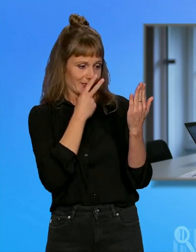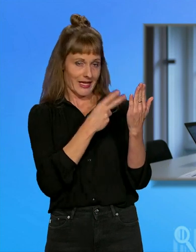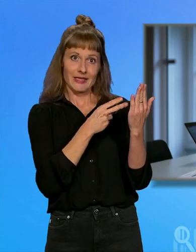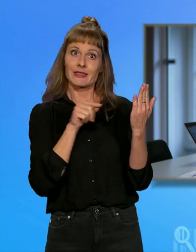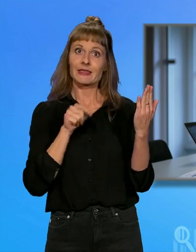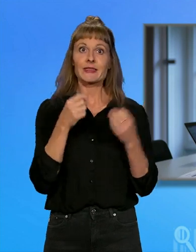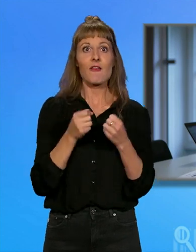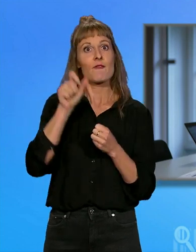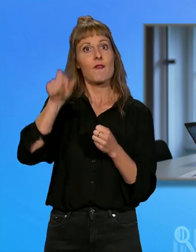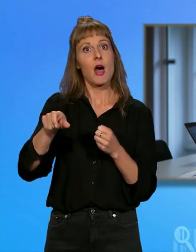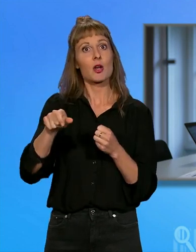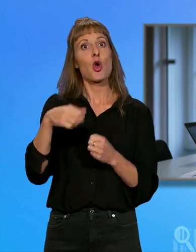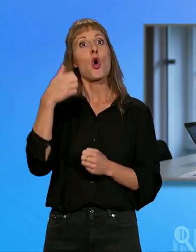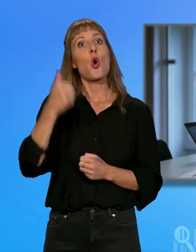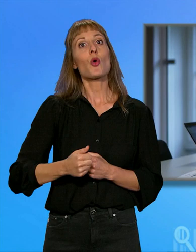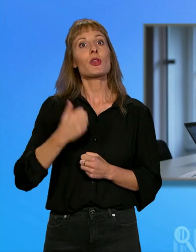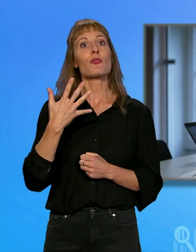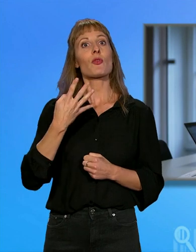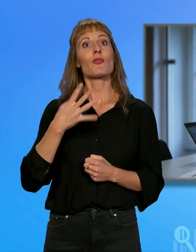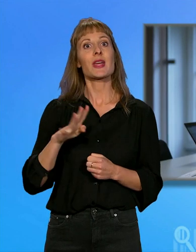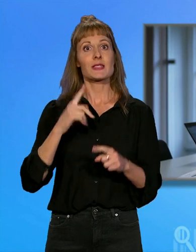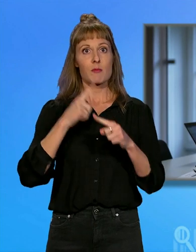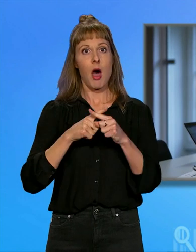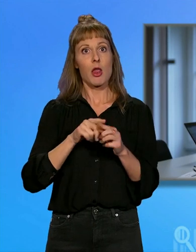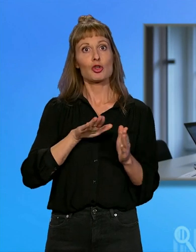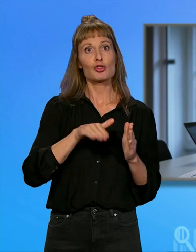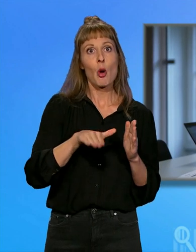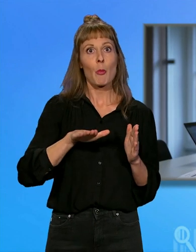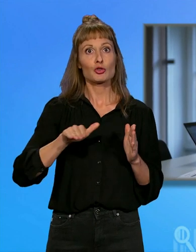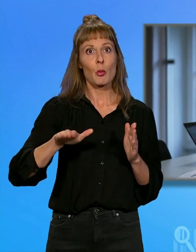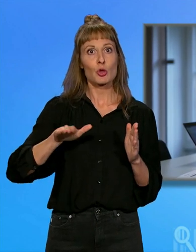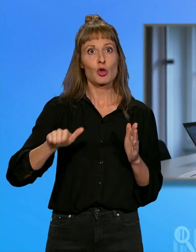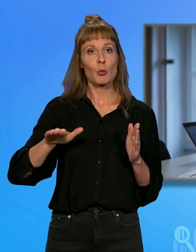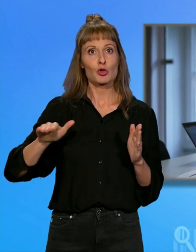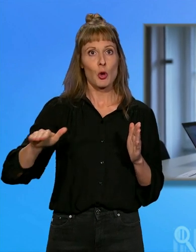Und für jedes Päckchen hat es einen Zeitraum. Zum Beispiel jetzt hier steht